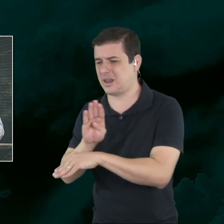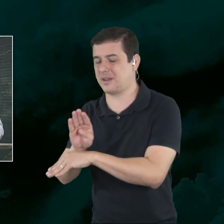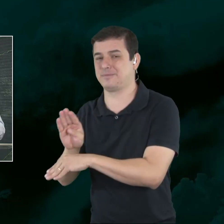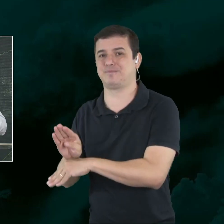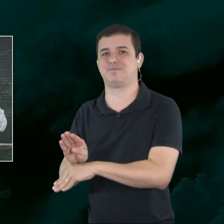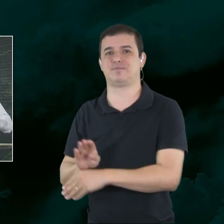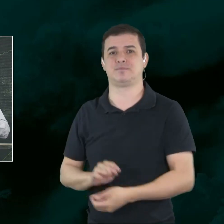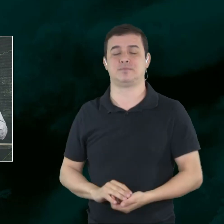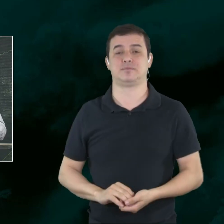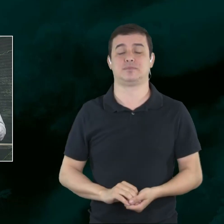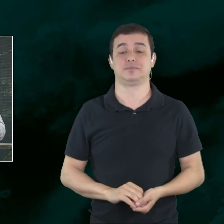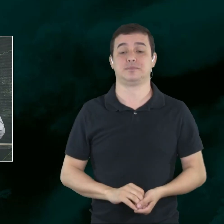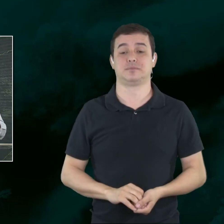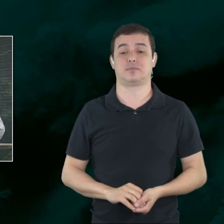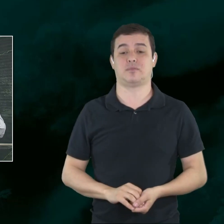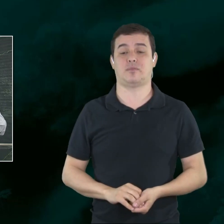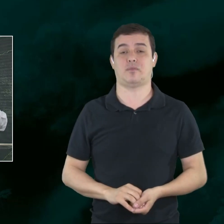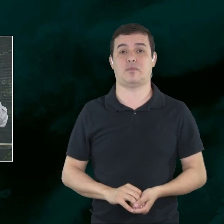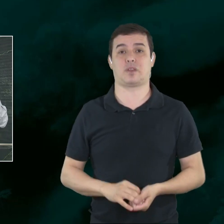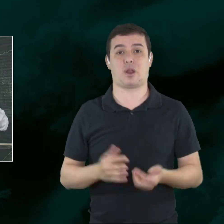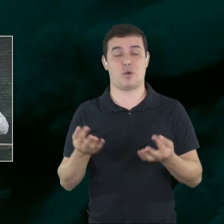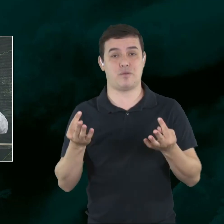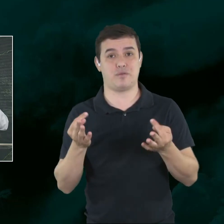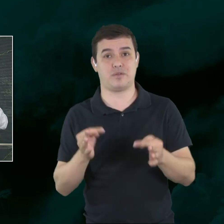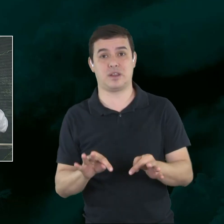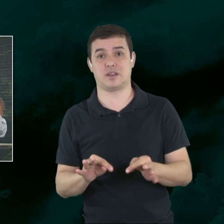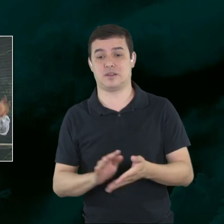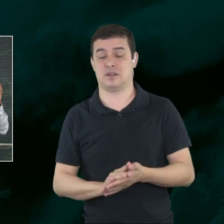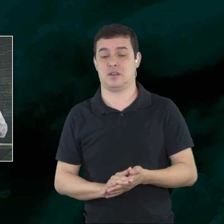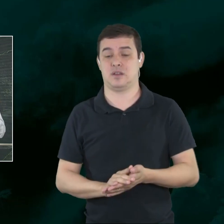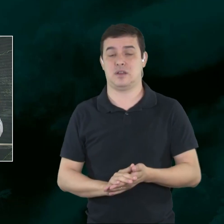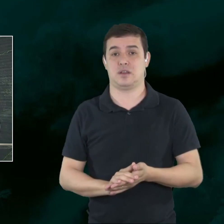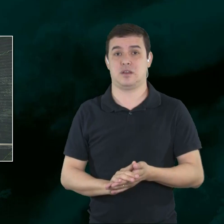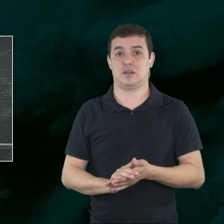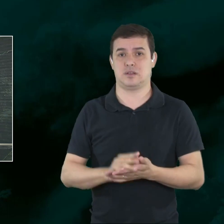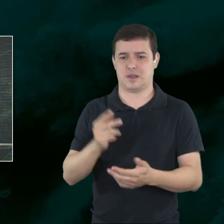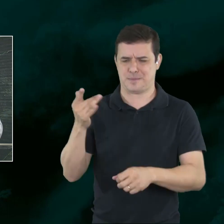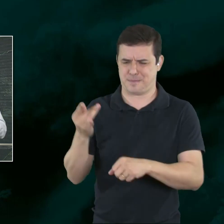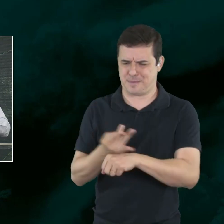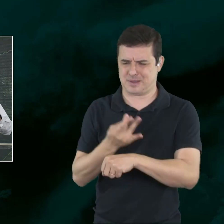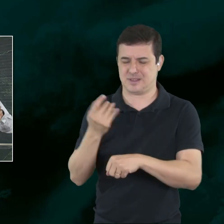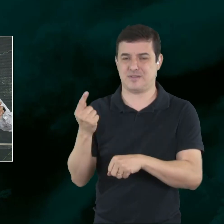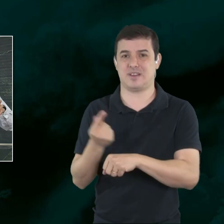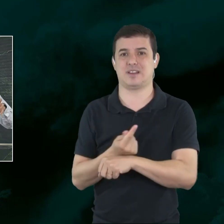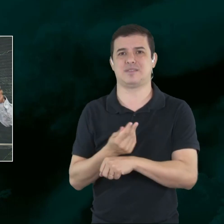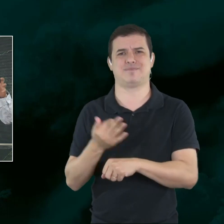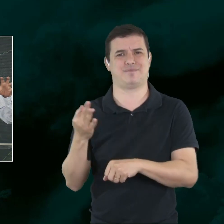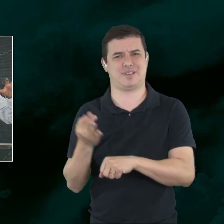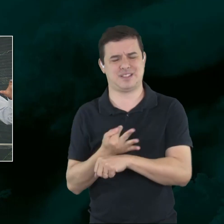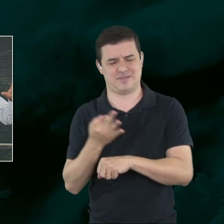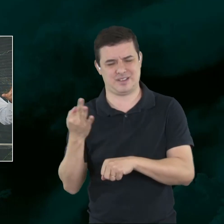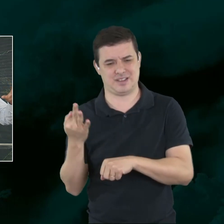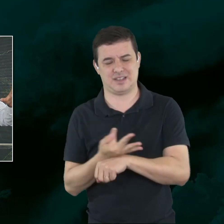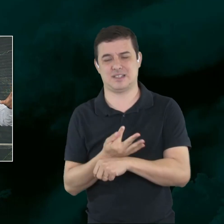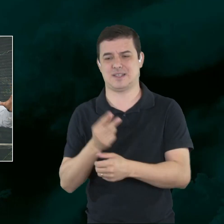Labor de amor. E por fim, irmãos, eu não tenho tempo, por fim é a perseverança da esperança. Em